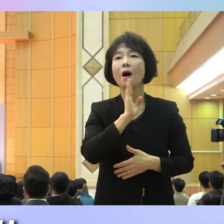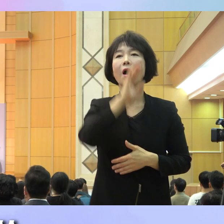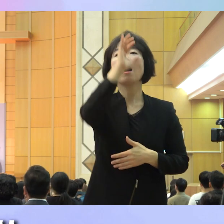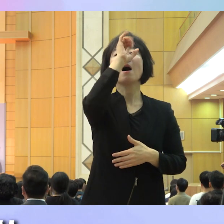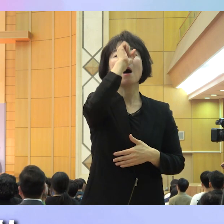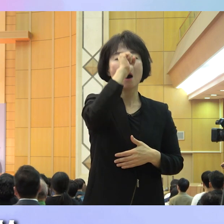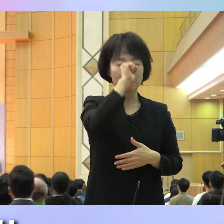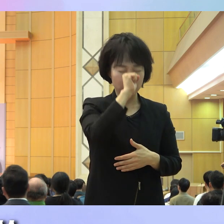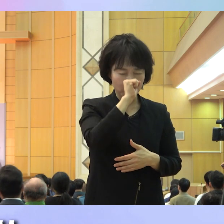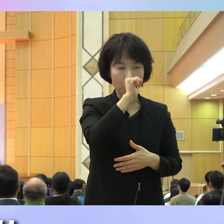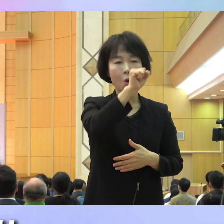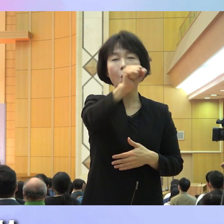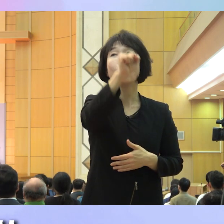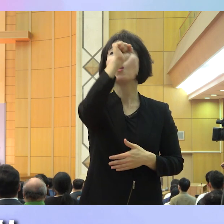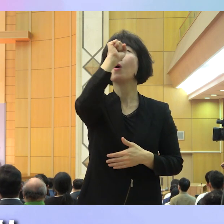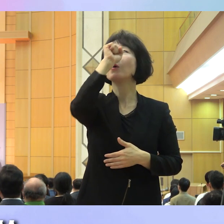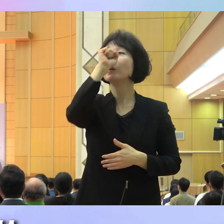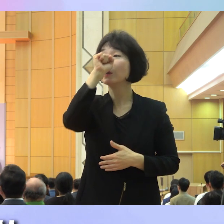참